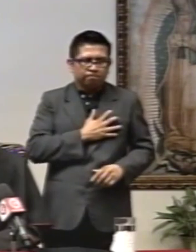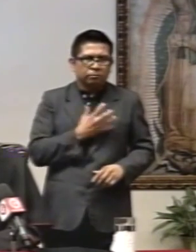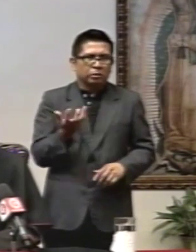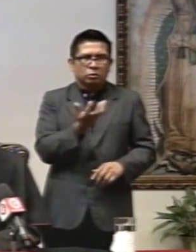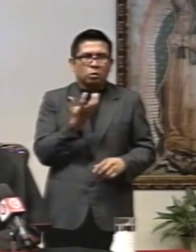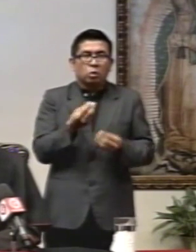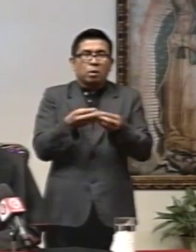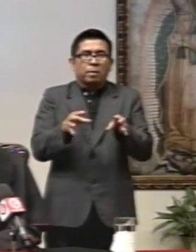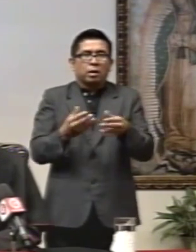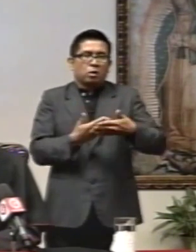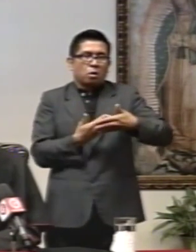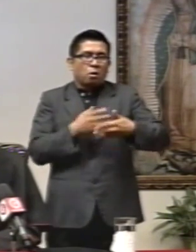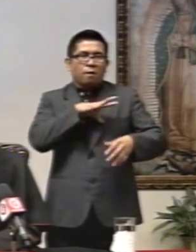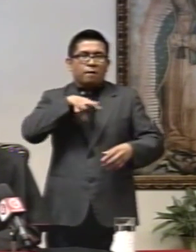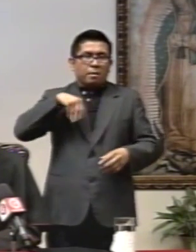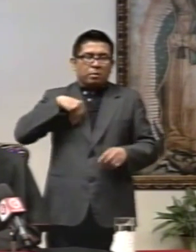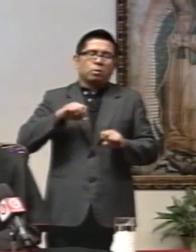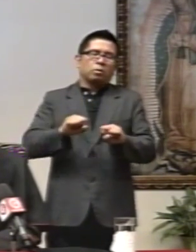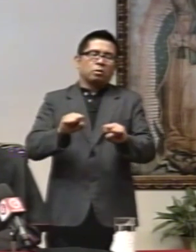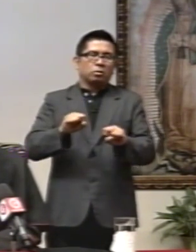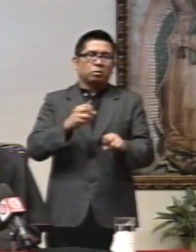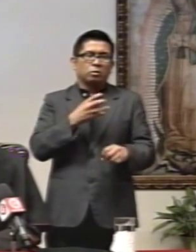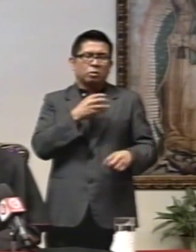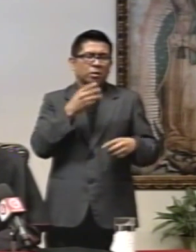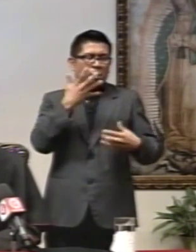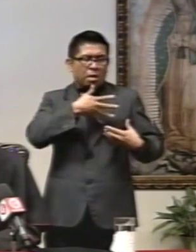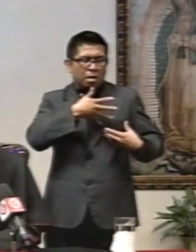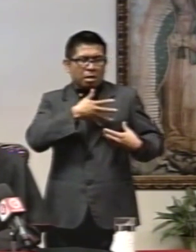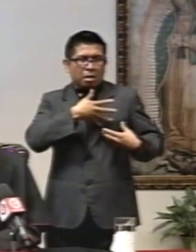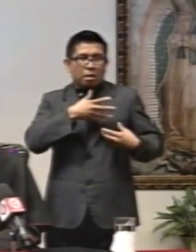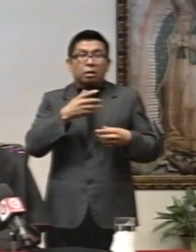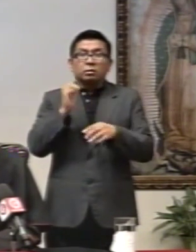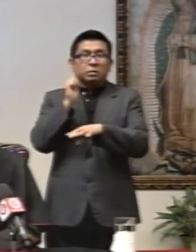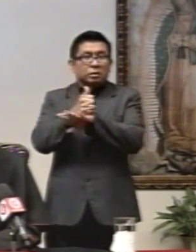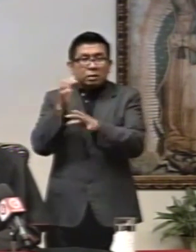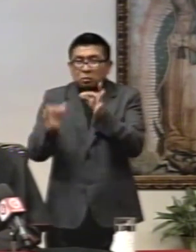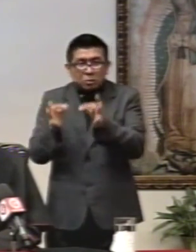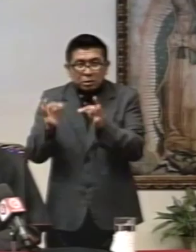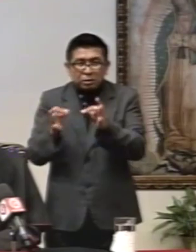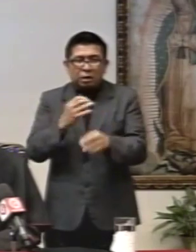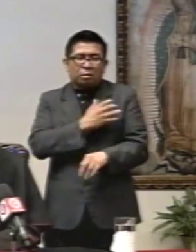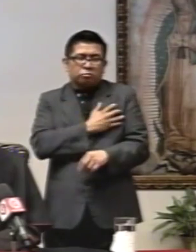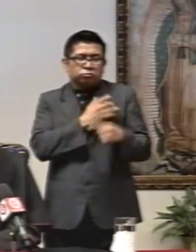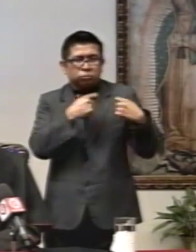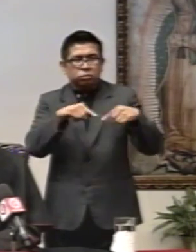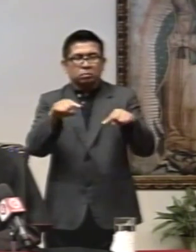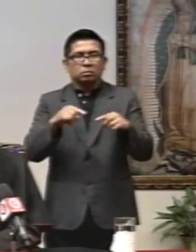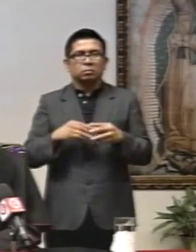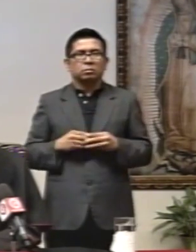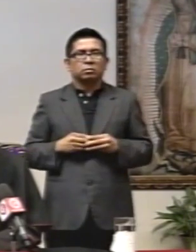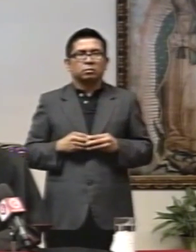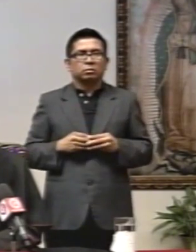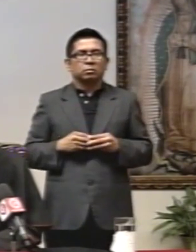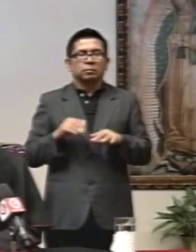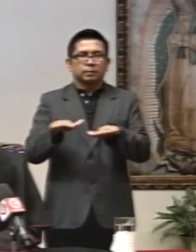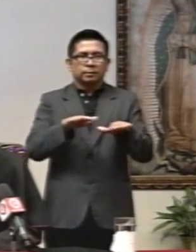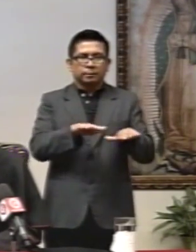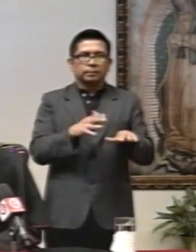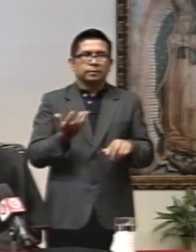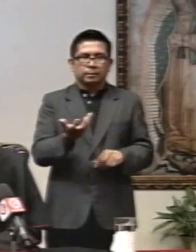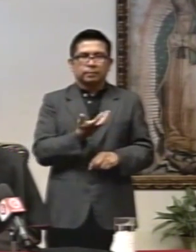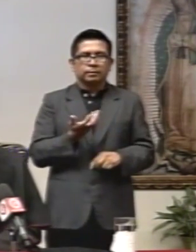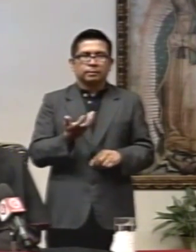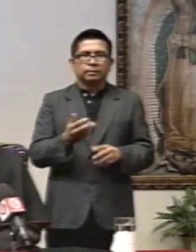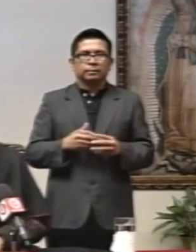víctimas nunca pasa mientras no se haga justicia. Es así. Muchas gracias de todos